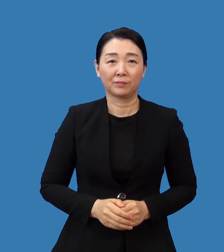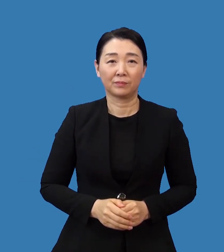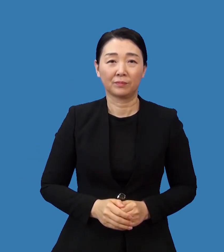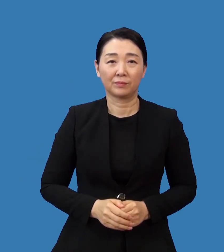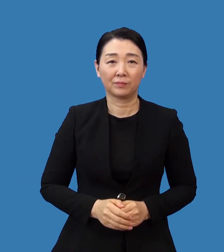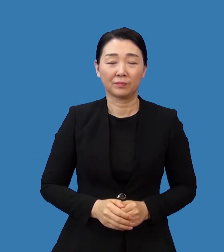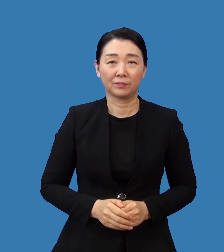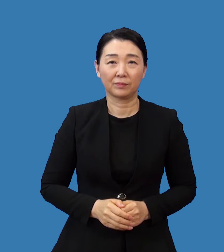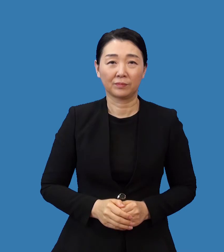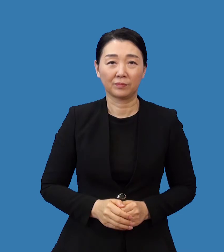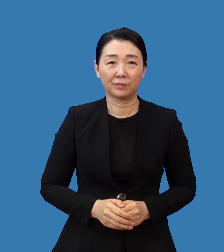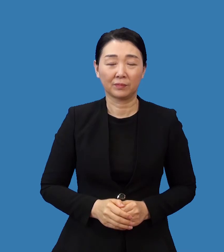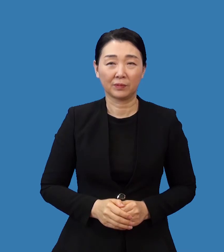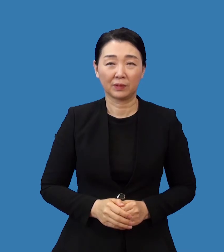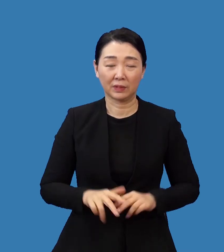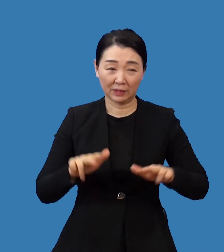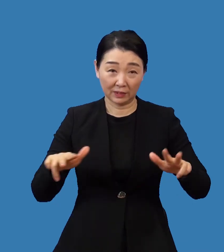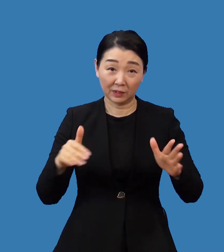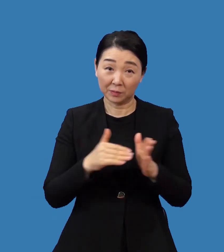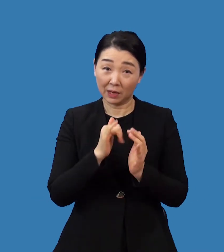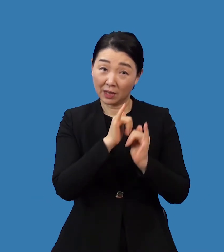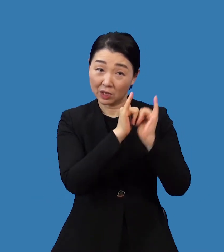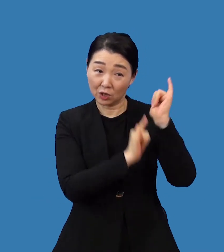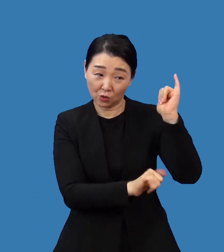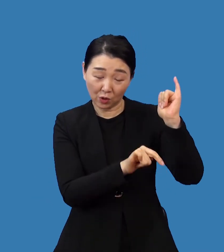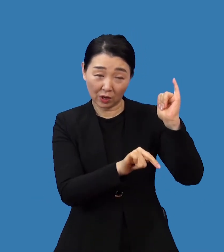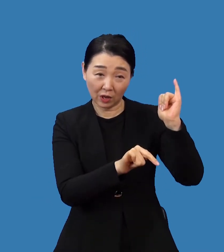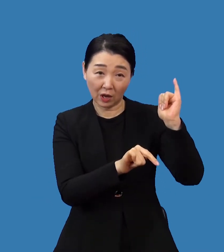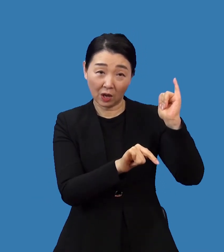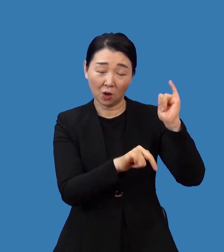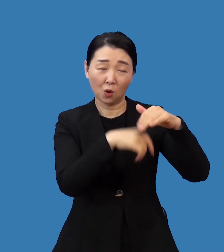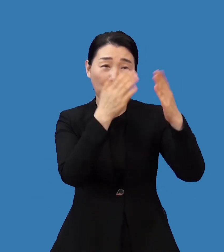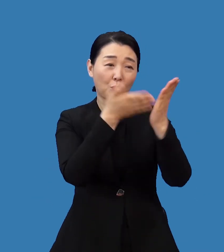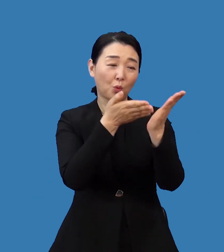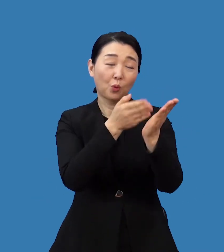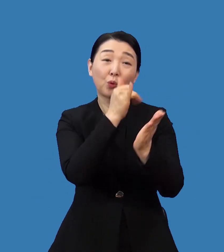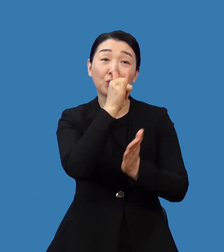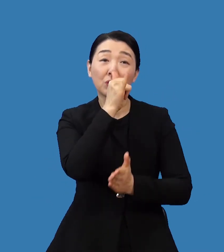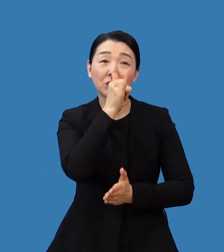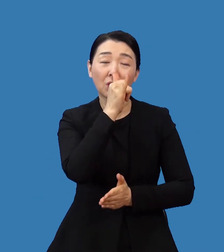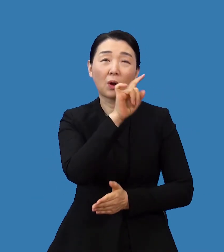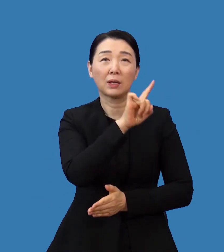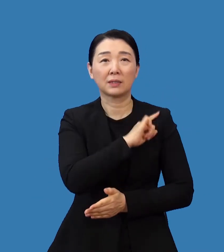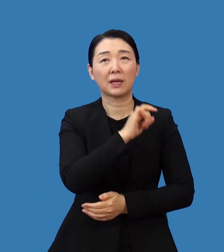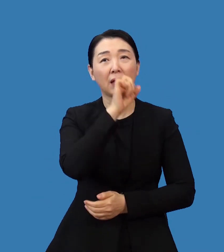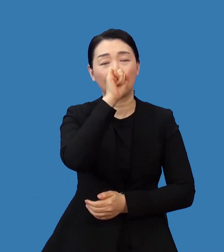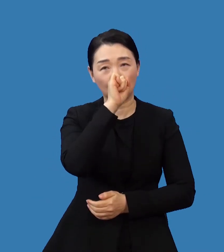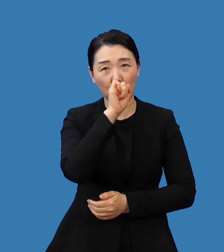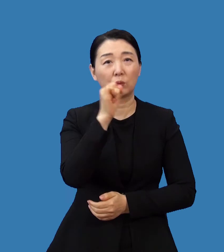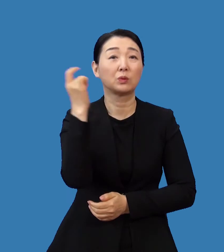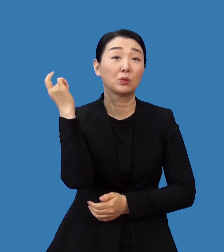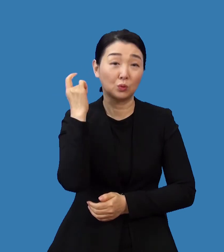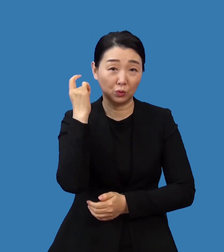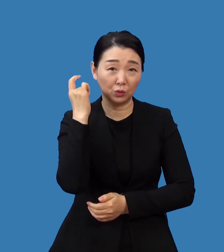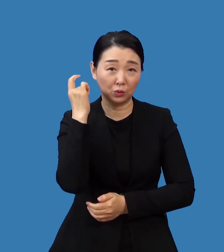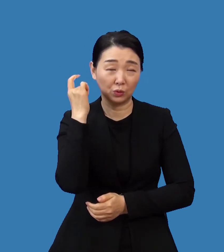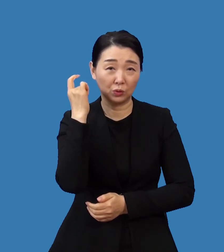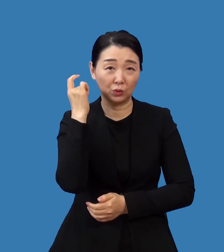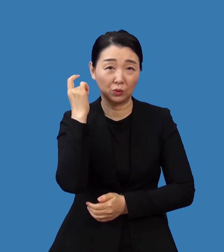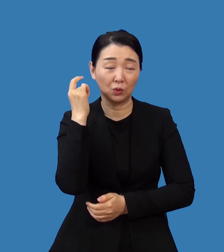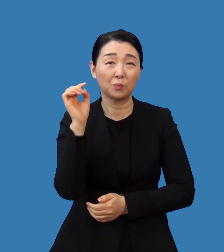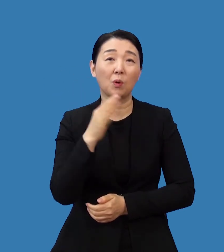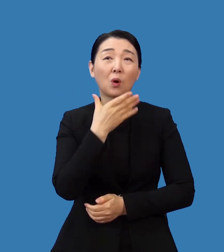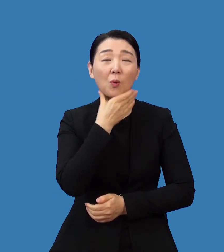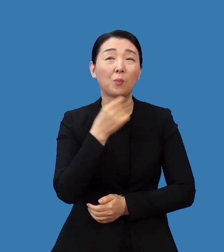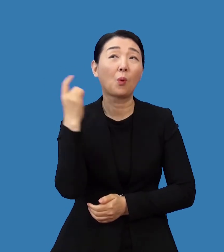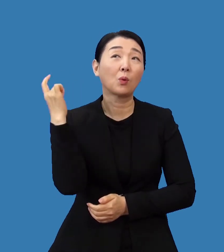지금까지 인류에게 전해진 모든 뉴스 중에서 가장 위대한 굿뉴스, 복음의